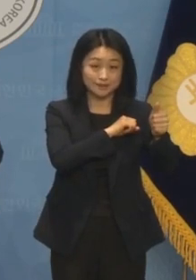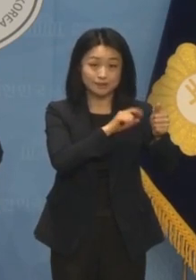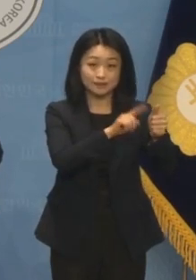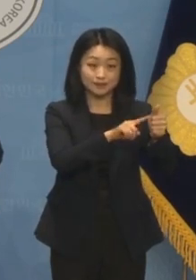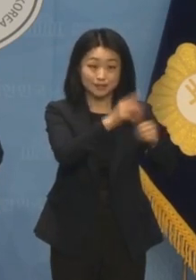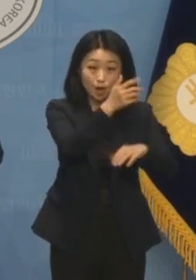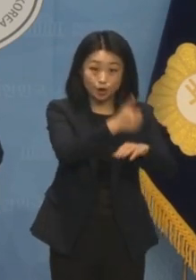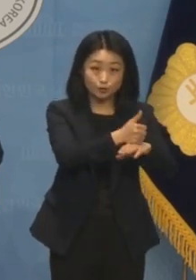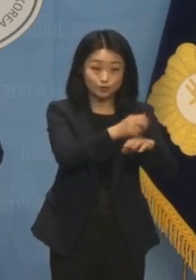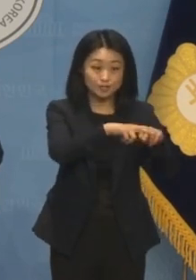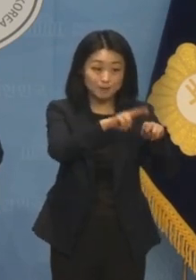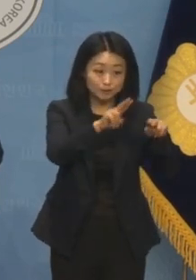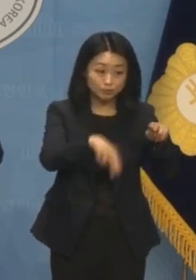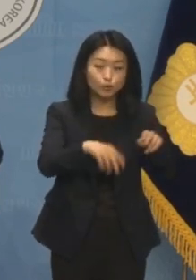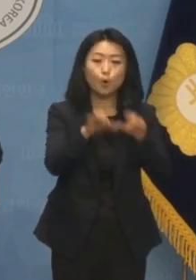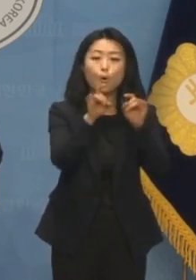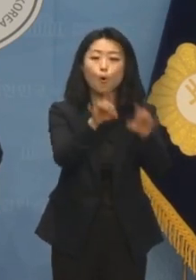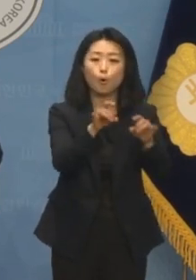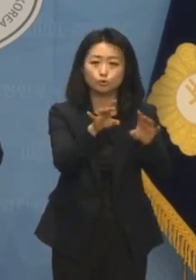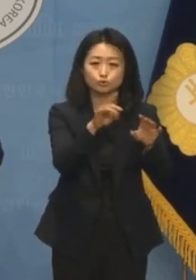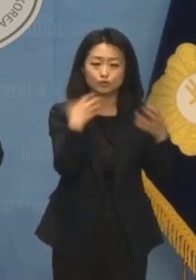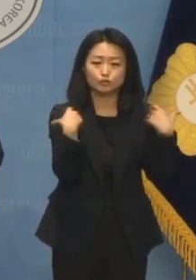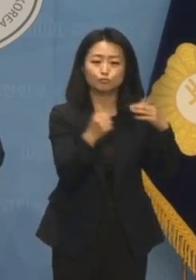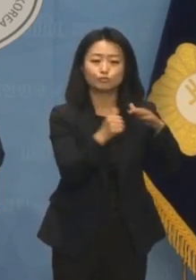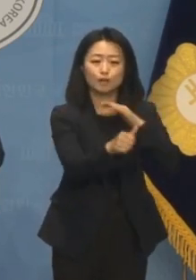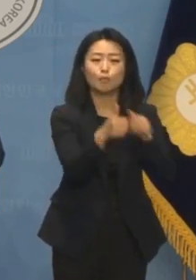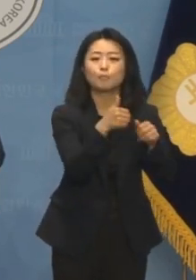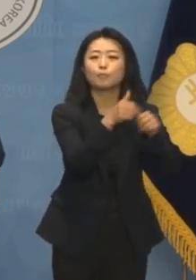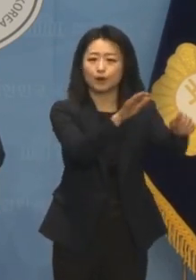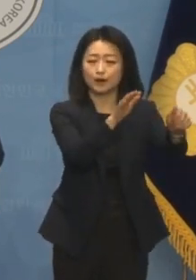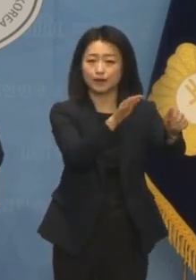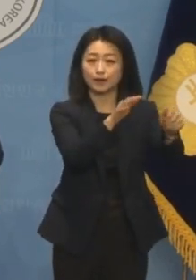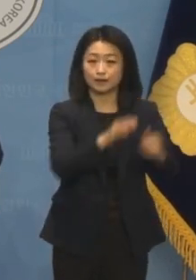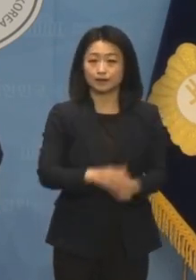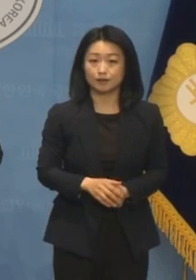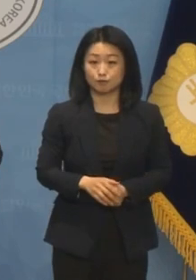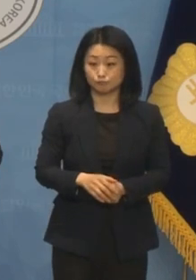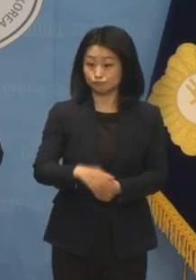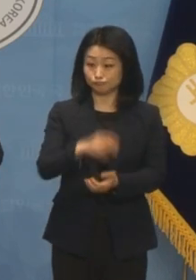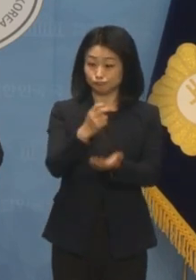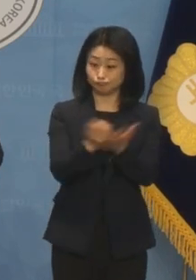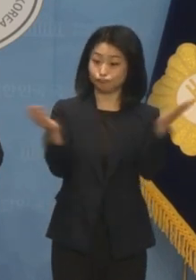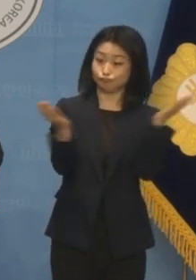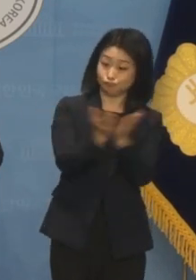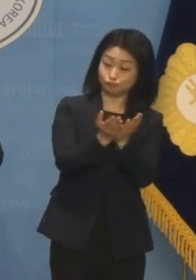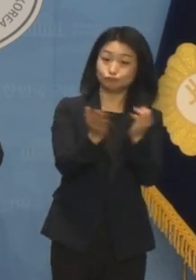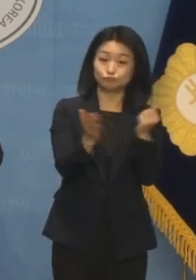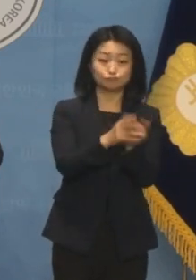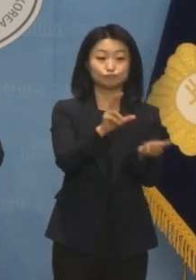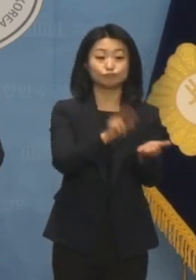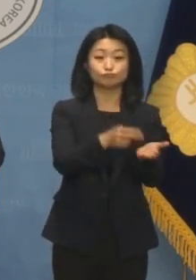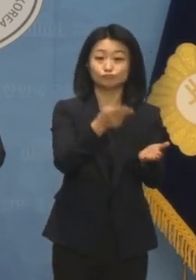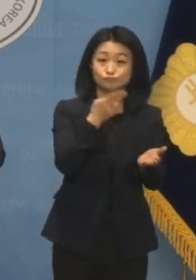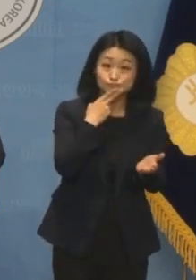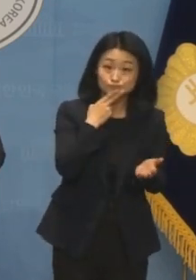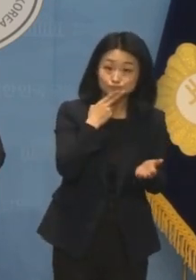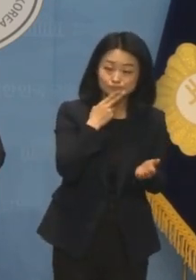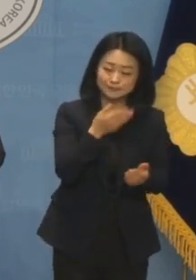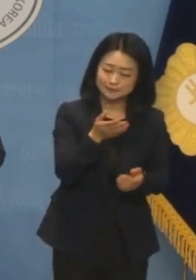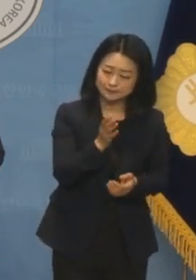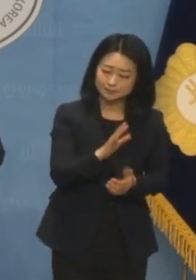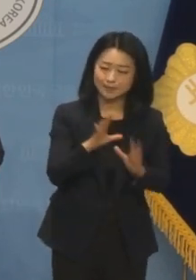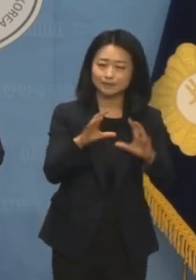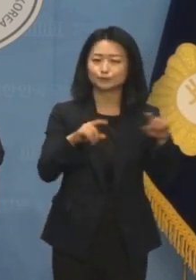했습니다. 이러한 인사가 법률적 문제가 없으니 정당했다고 말씀하실 수 있겠지만,